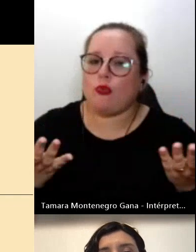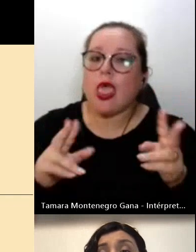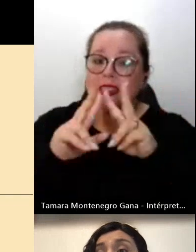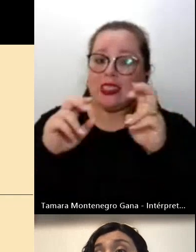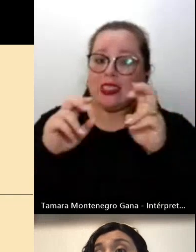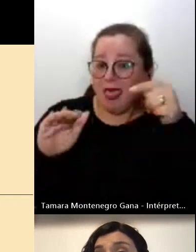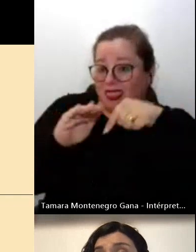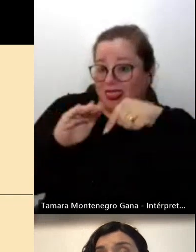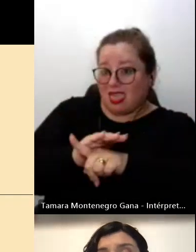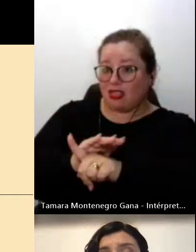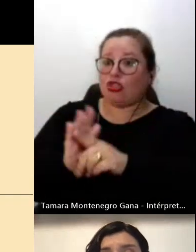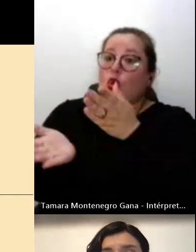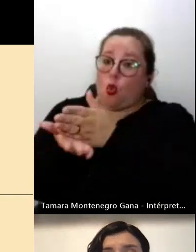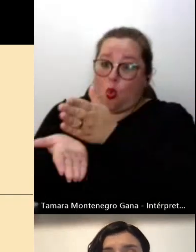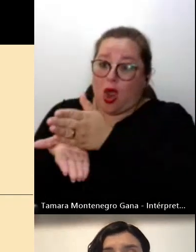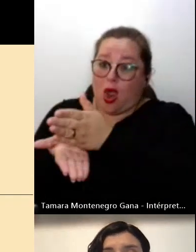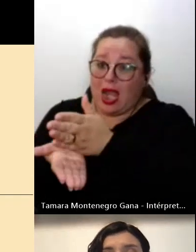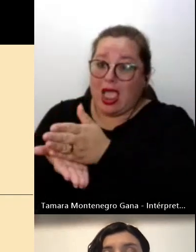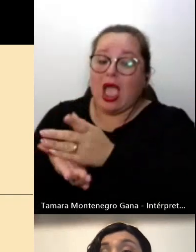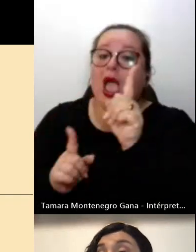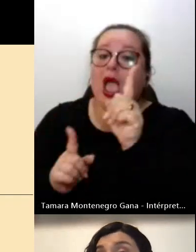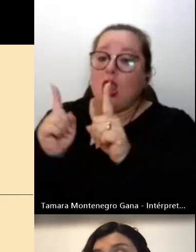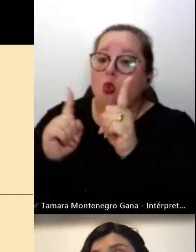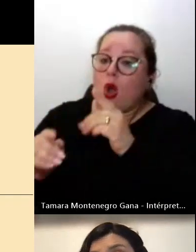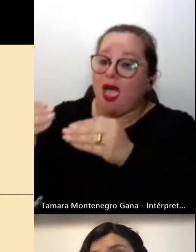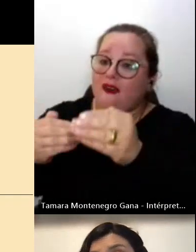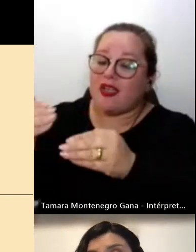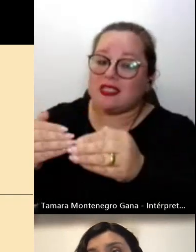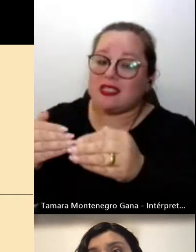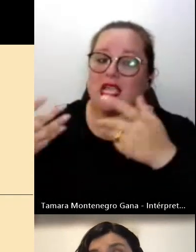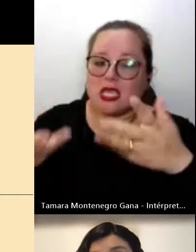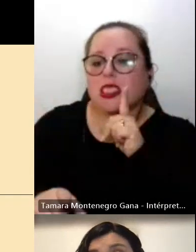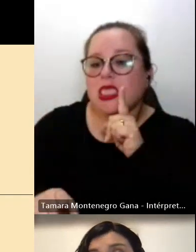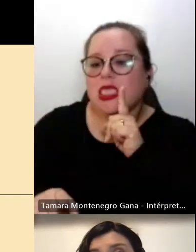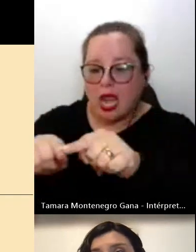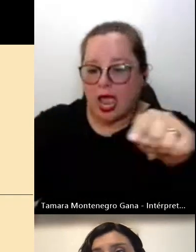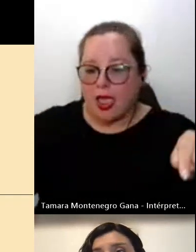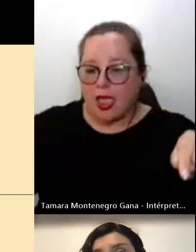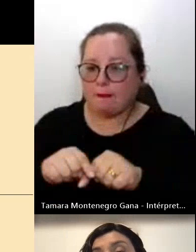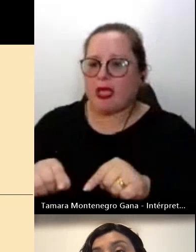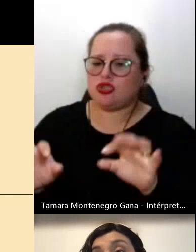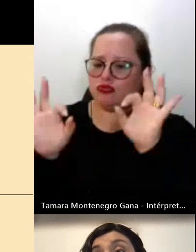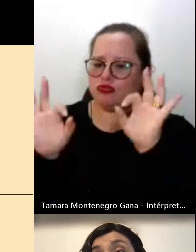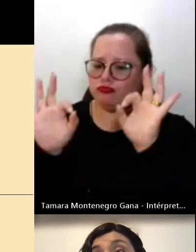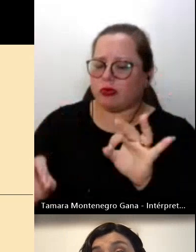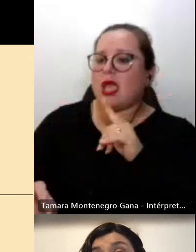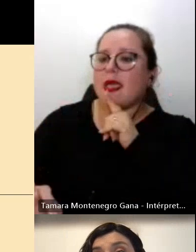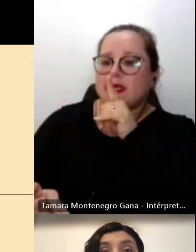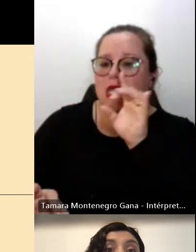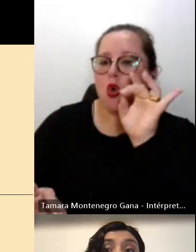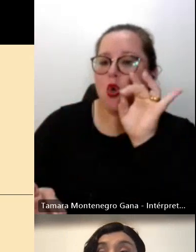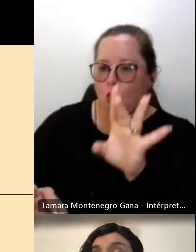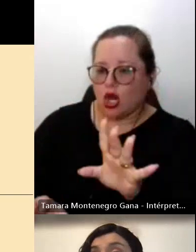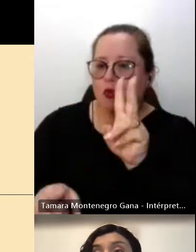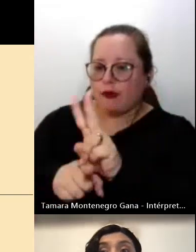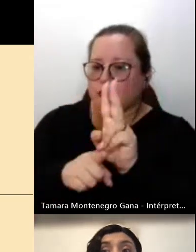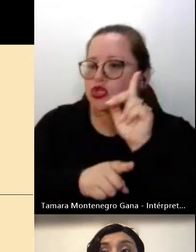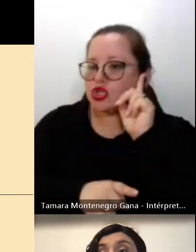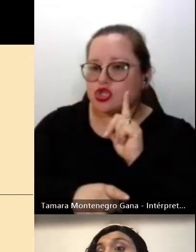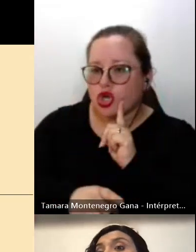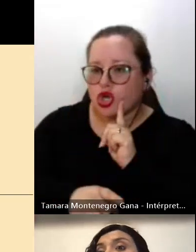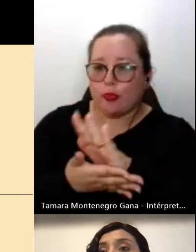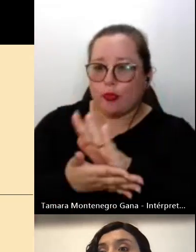en algunas escuelas se ha avanzado en crear espacios exclusivos para los educadores sordos. Por ejemplo,